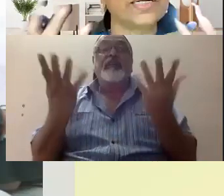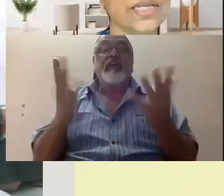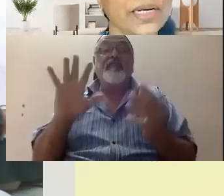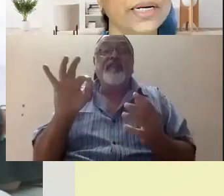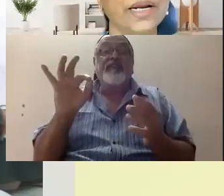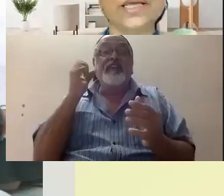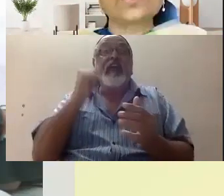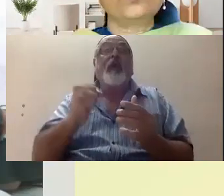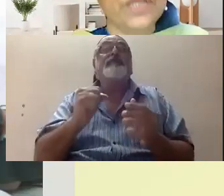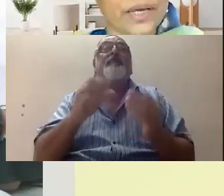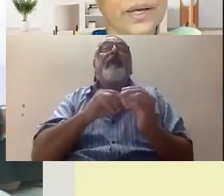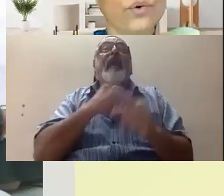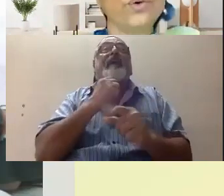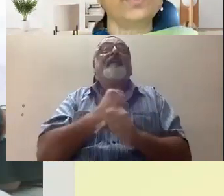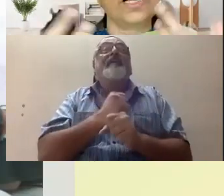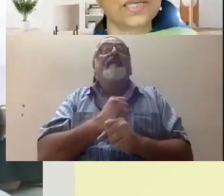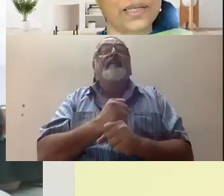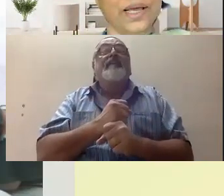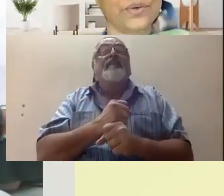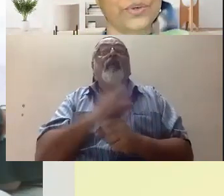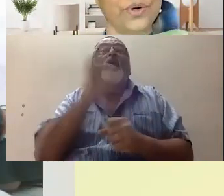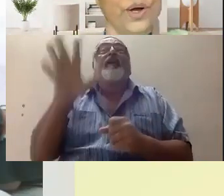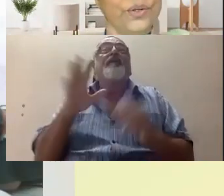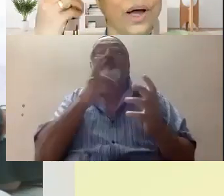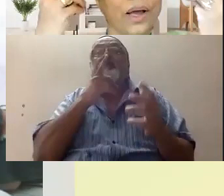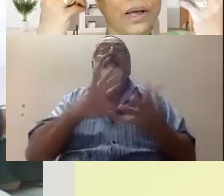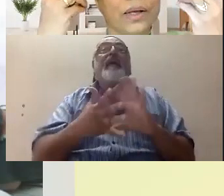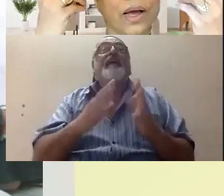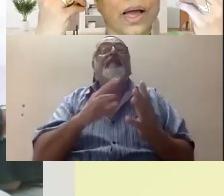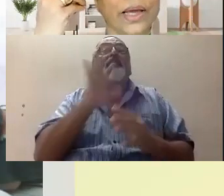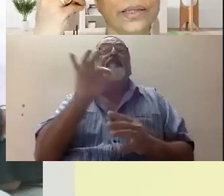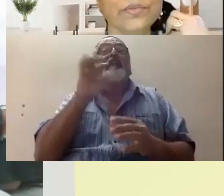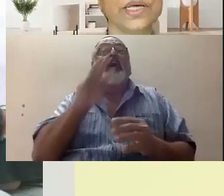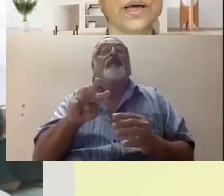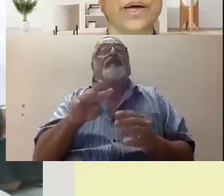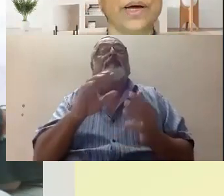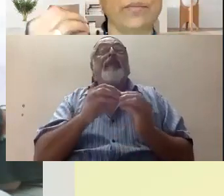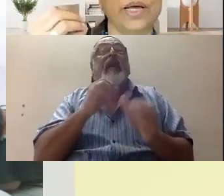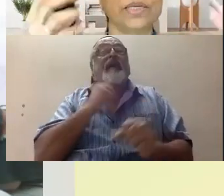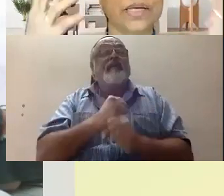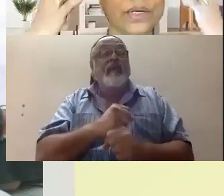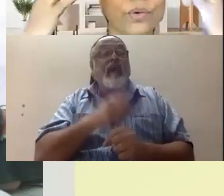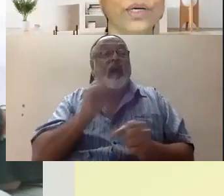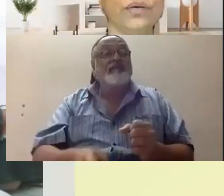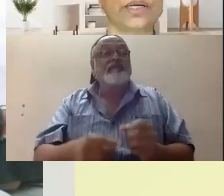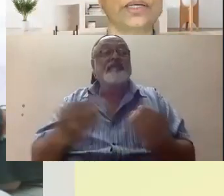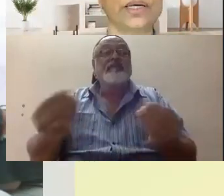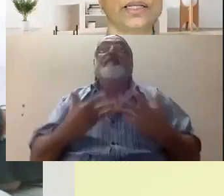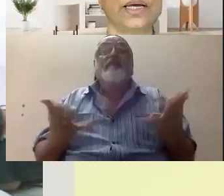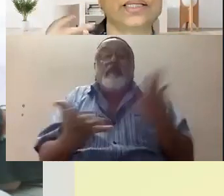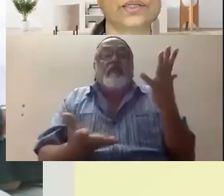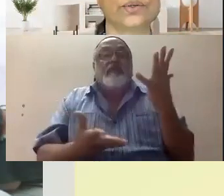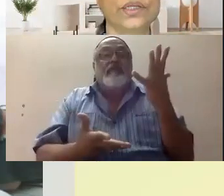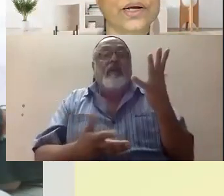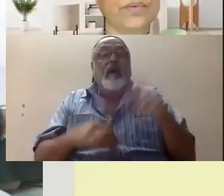कैसे ट्रांसलेट करें, किसको दें, कौन बना सकता है उसको. तो एकदम से हमारे पास ऐसे कोई व्यक्ति याद